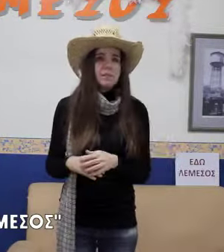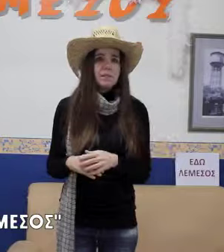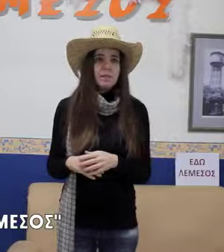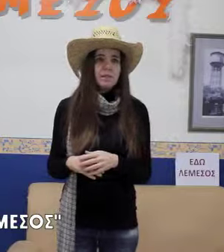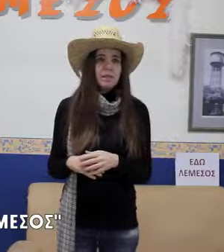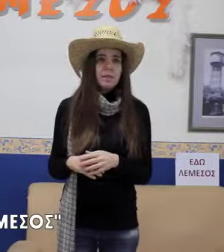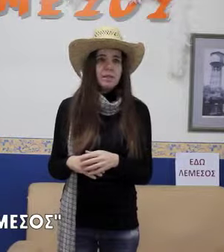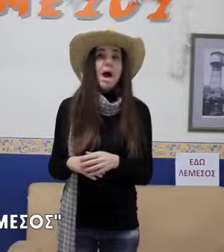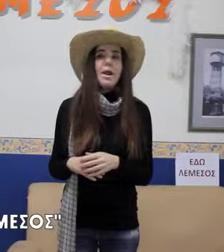εναερίου.